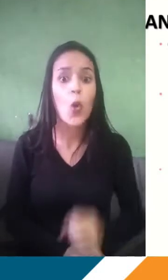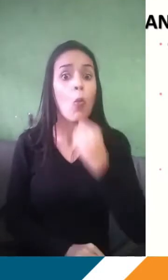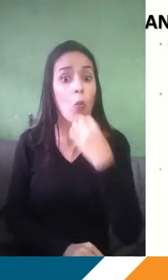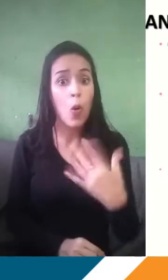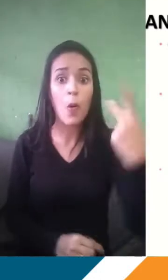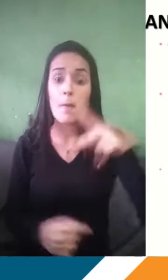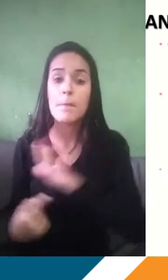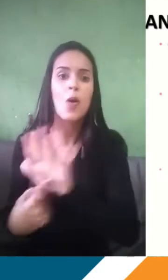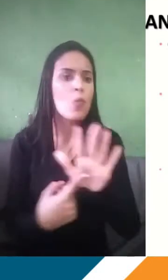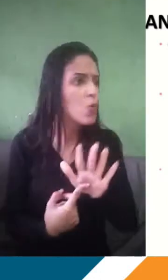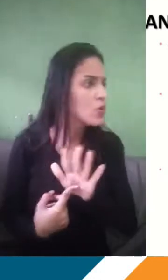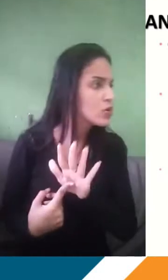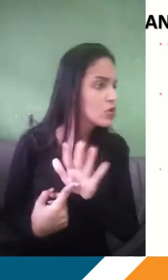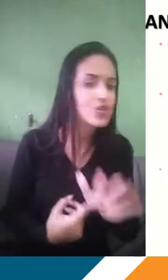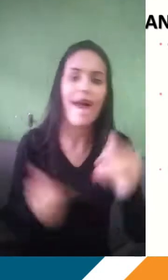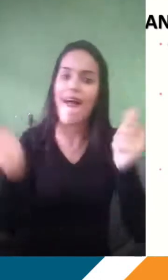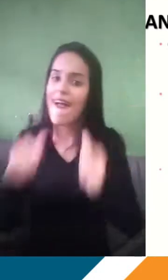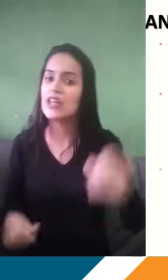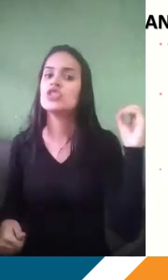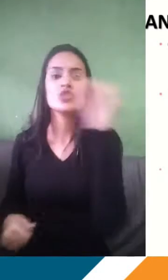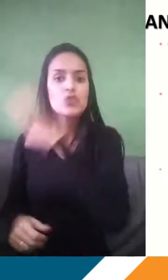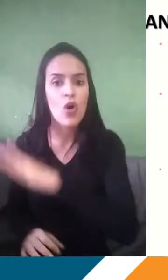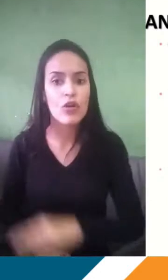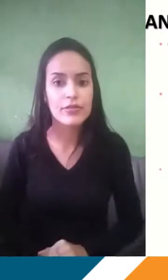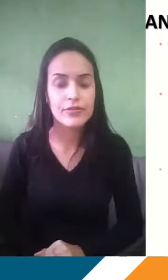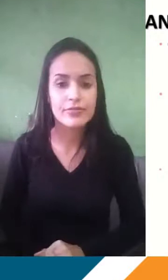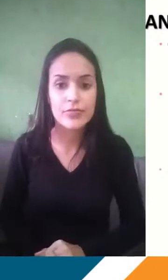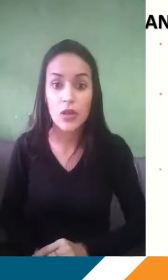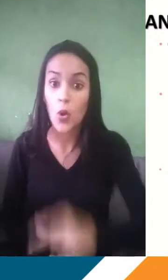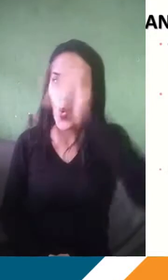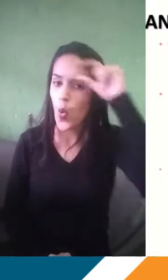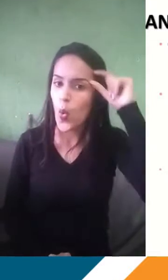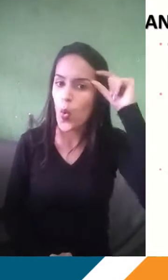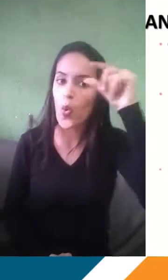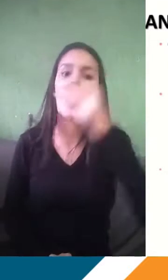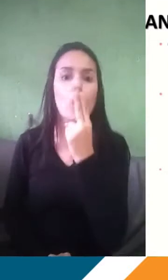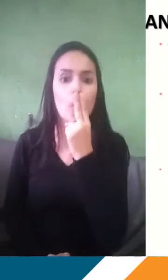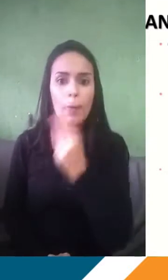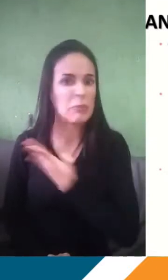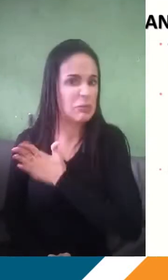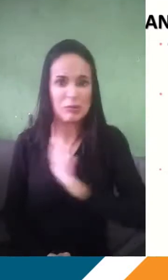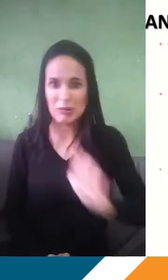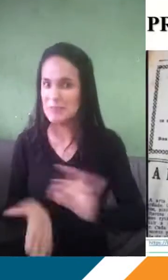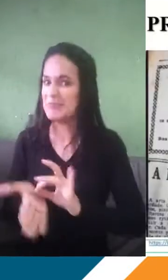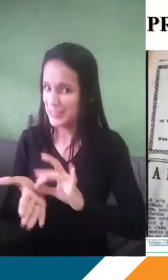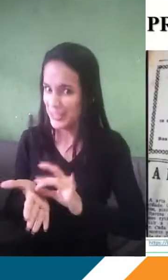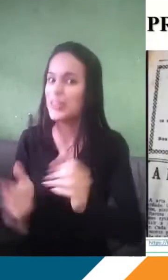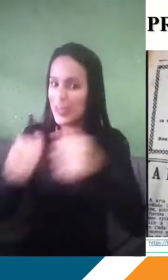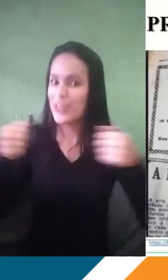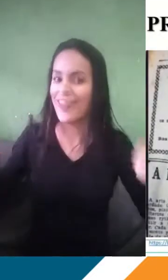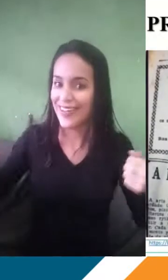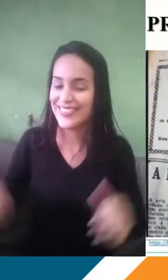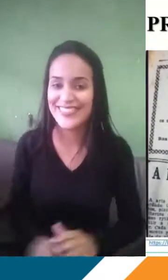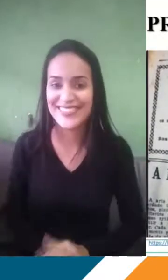Lobato, que era super influente nessa época, criticou muito a exposição da Anita em um artigo de jornal.